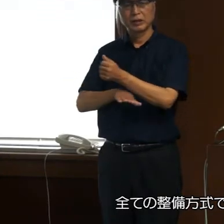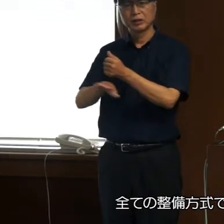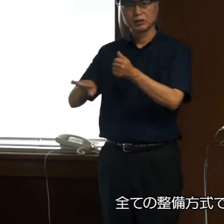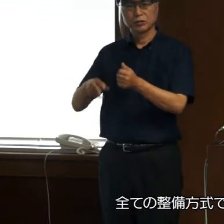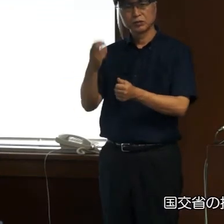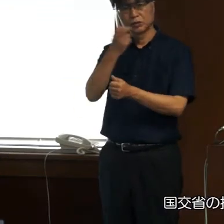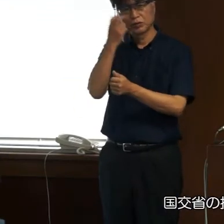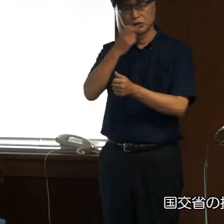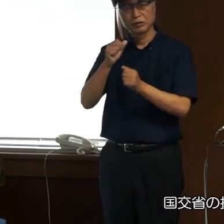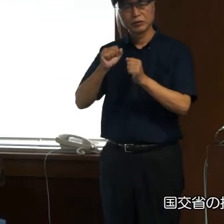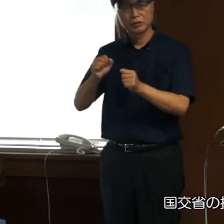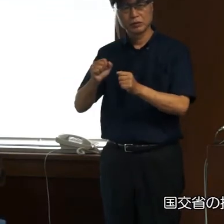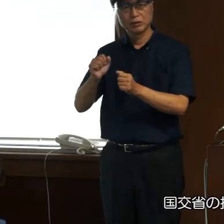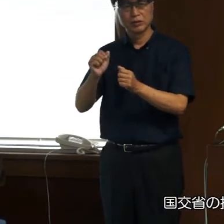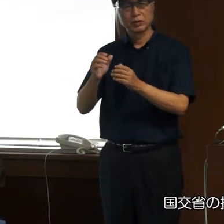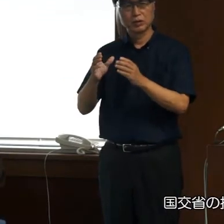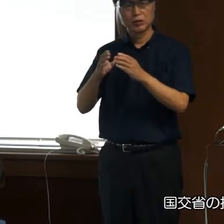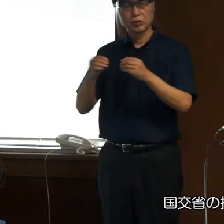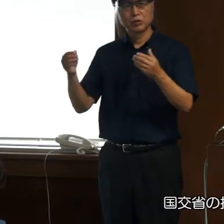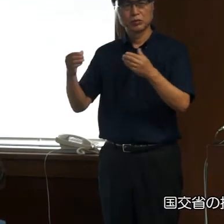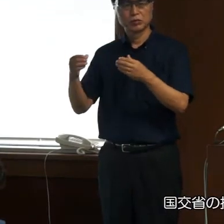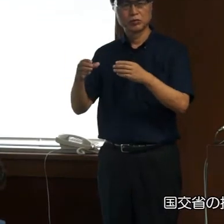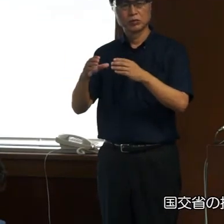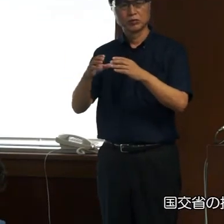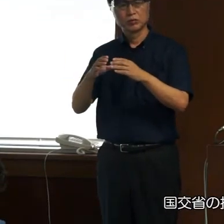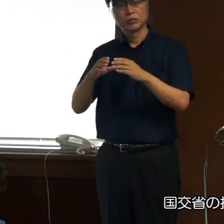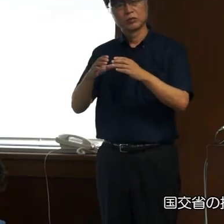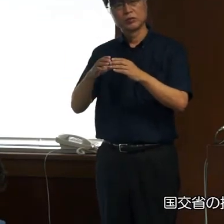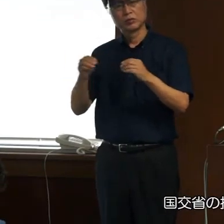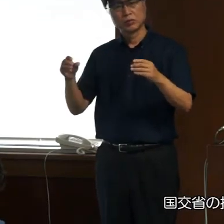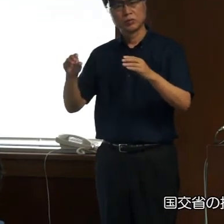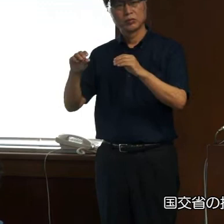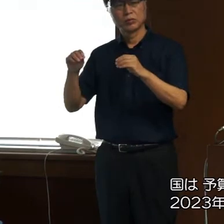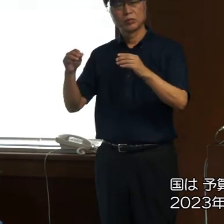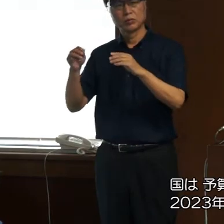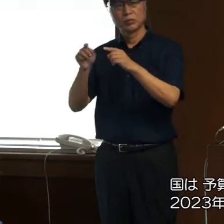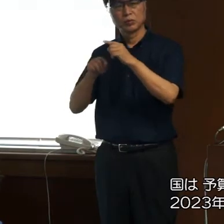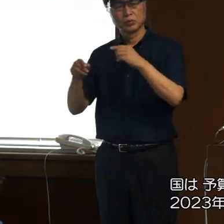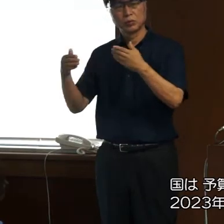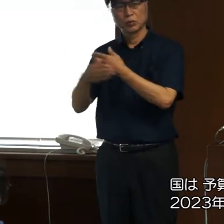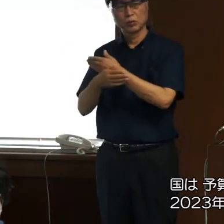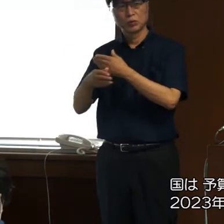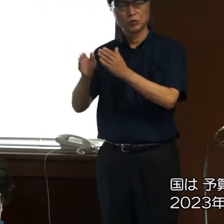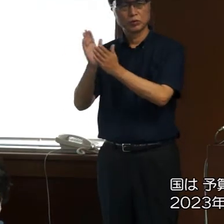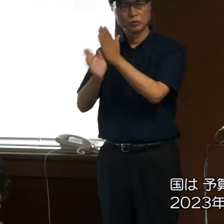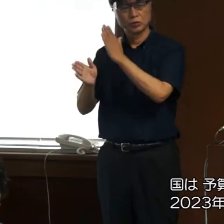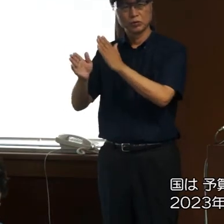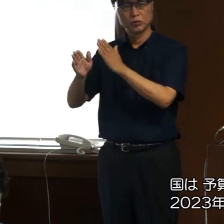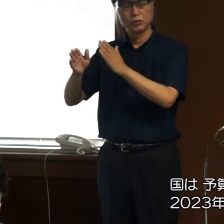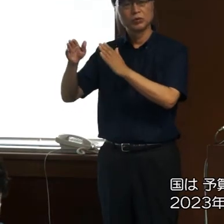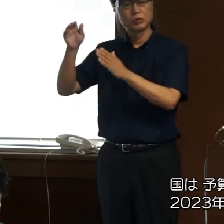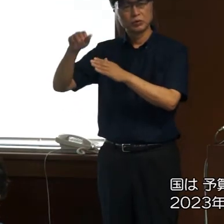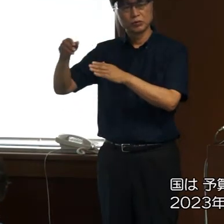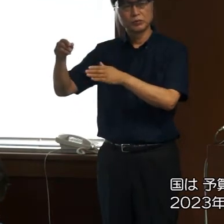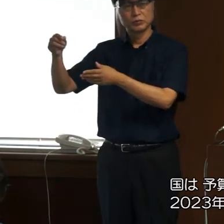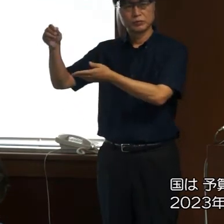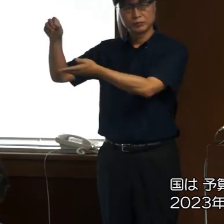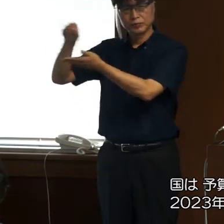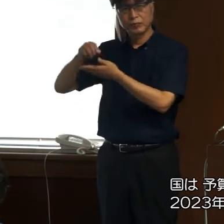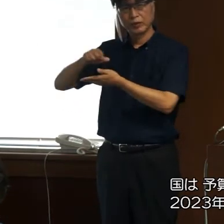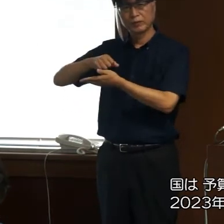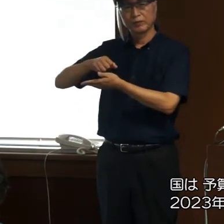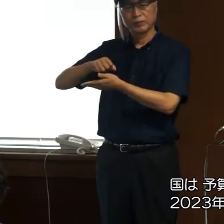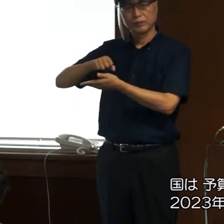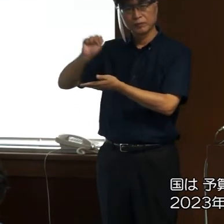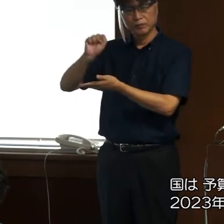という国交省 その提案を拒否されて、国はその予算組の問題で2023年